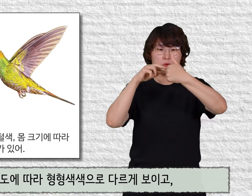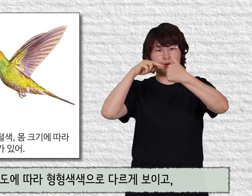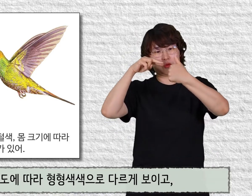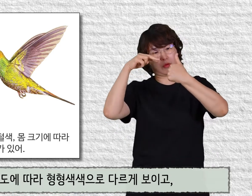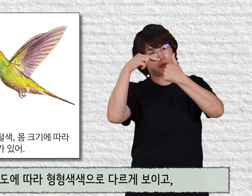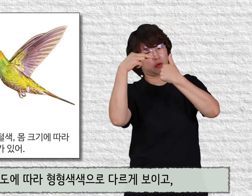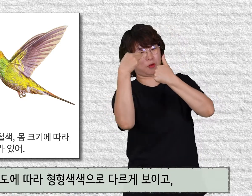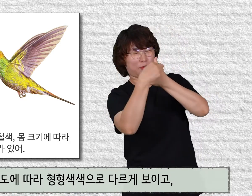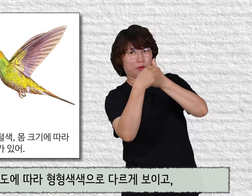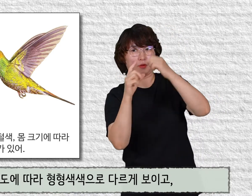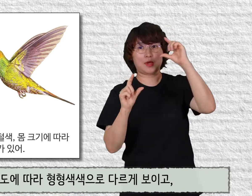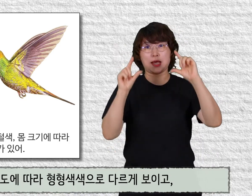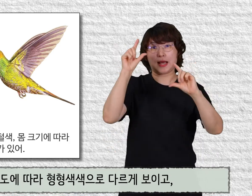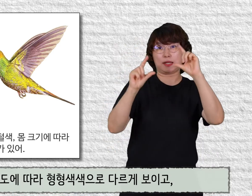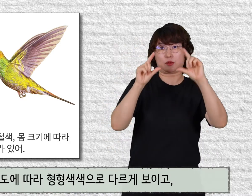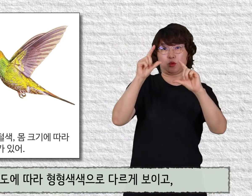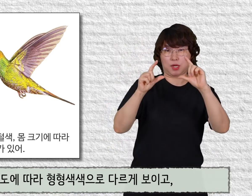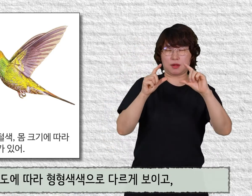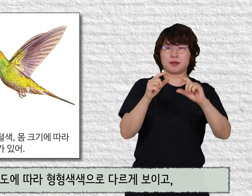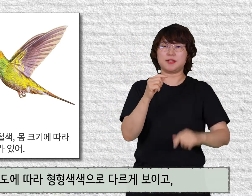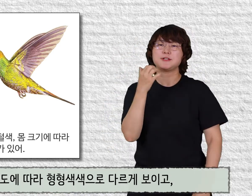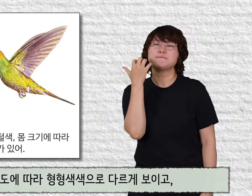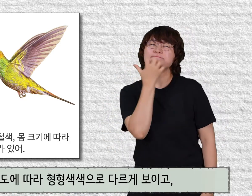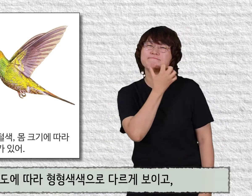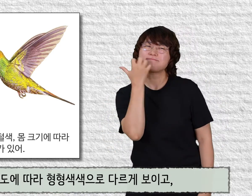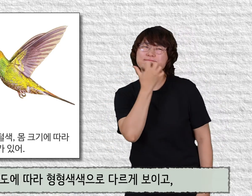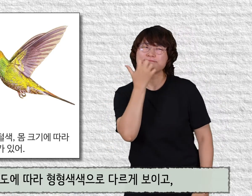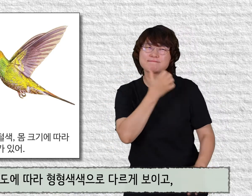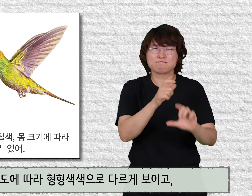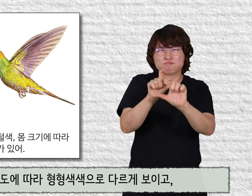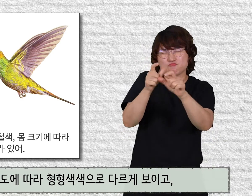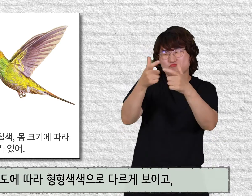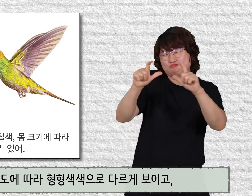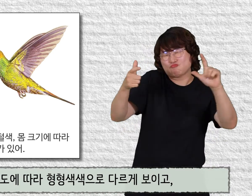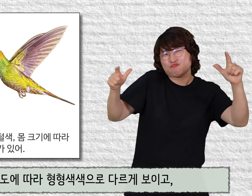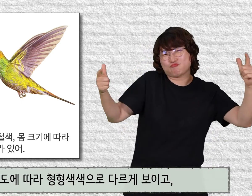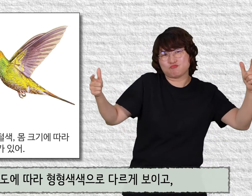보는 각도에 따라 형형색색으로 다르게 보이고